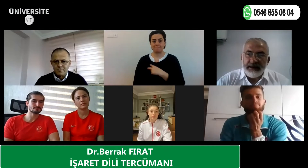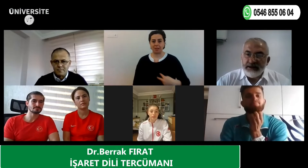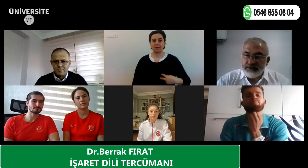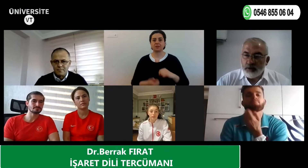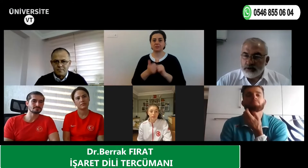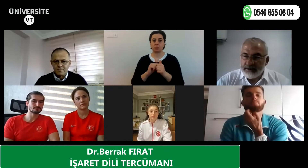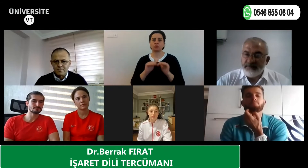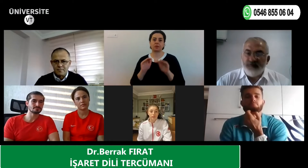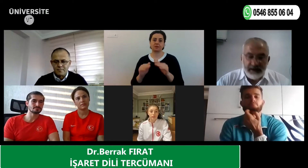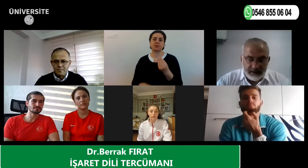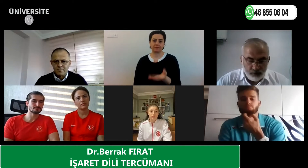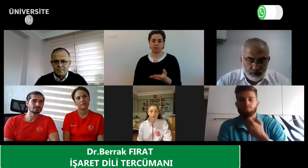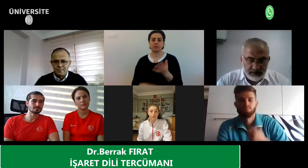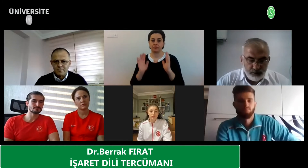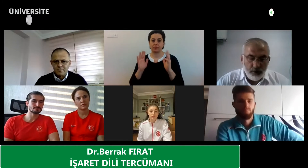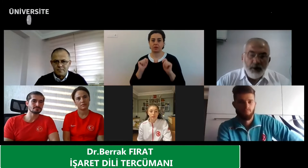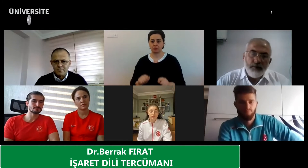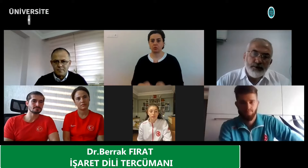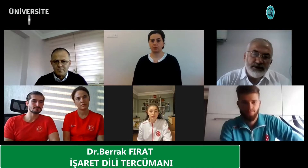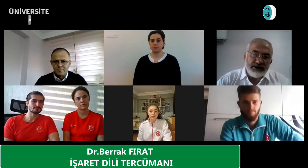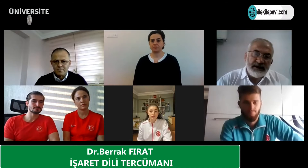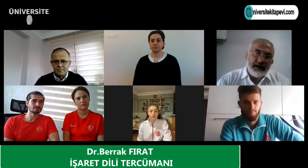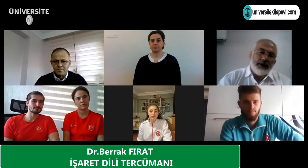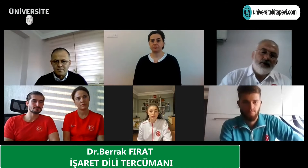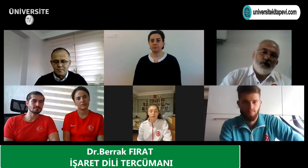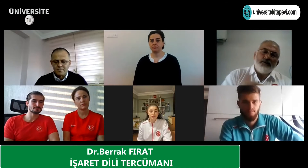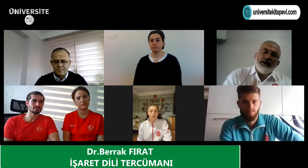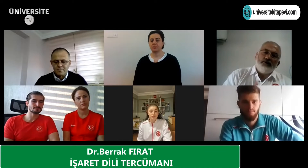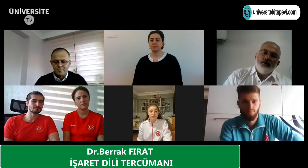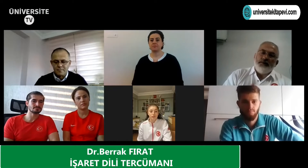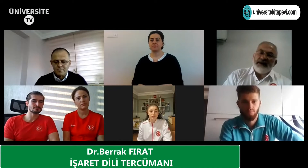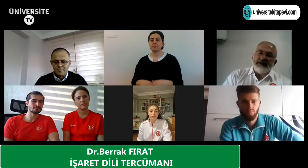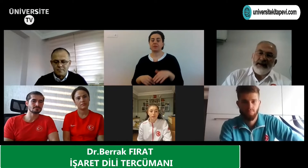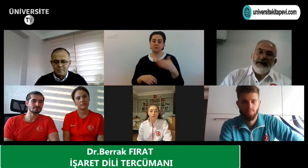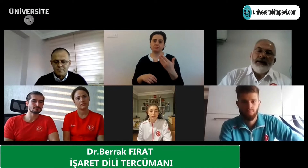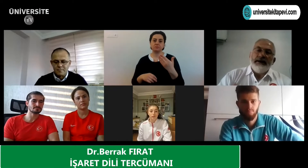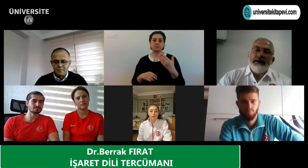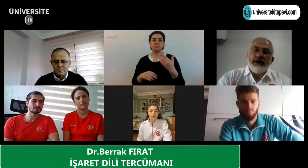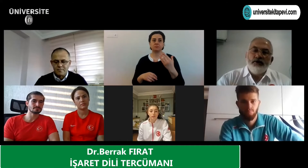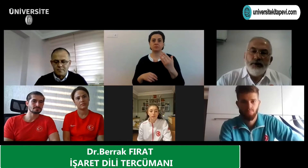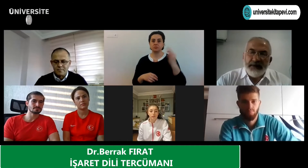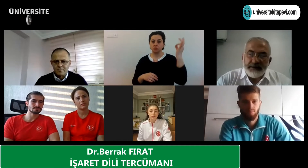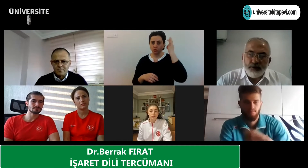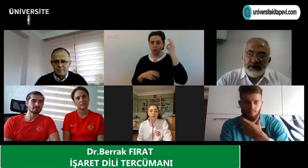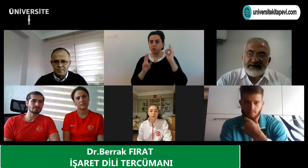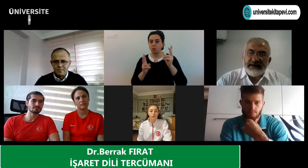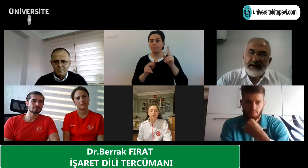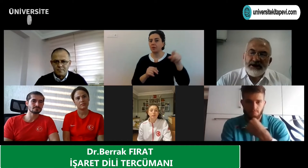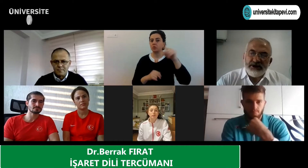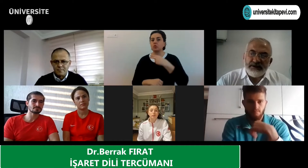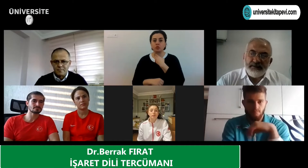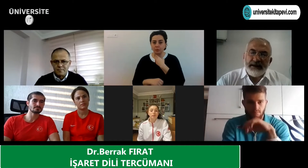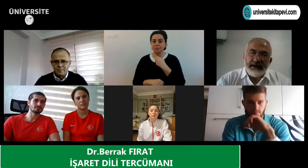engelli sporcularımız faaliyet gösteriyor. Bunun dışında normal kulüpler de kulüpleri